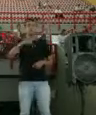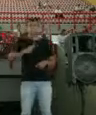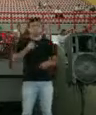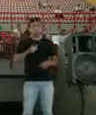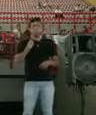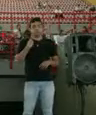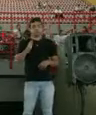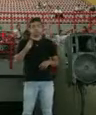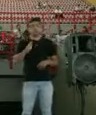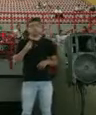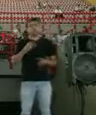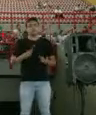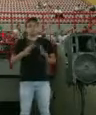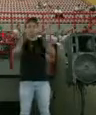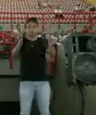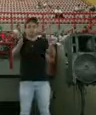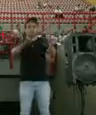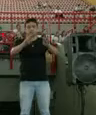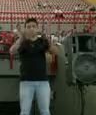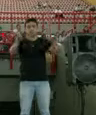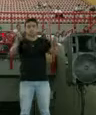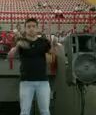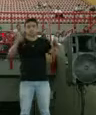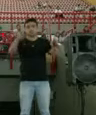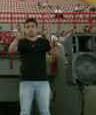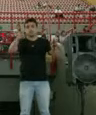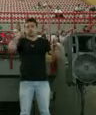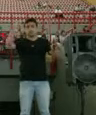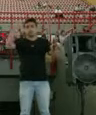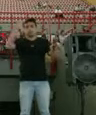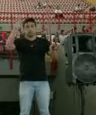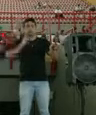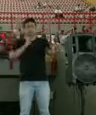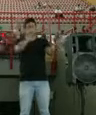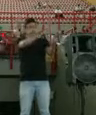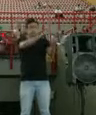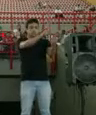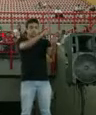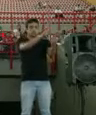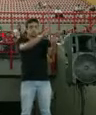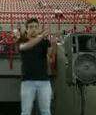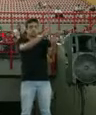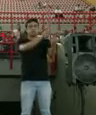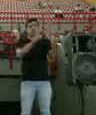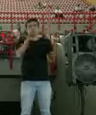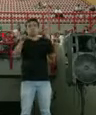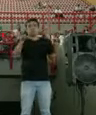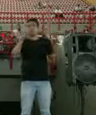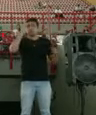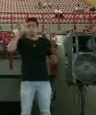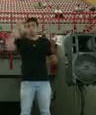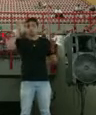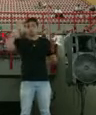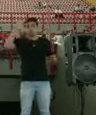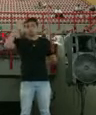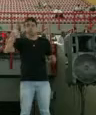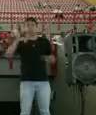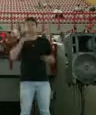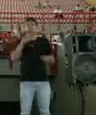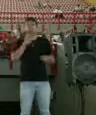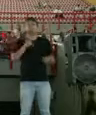duas coisas diferentes: sonho e objetivo. O sonho é